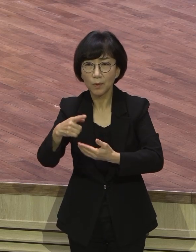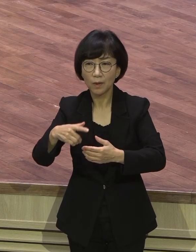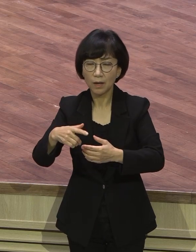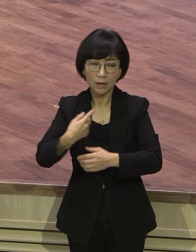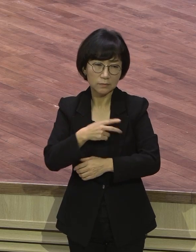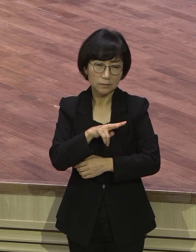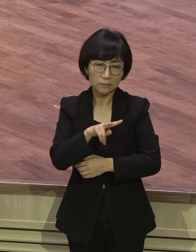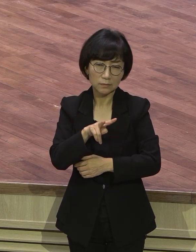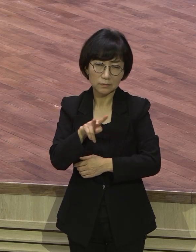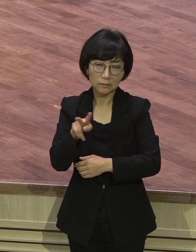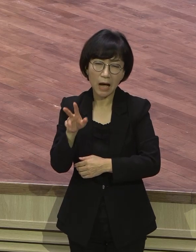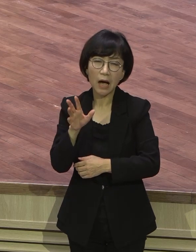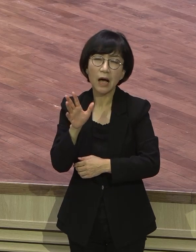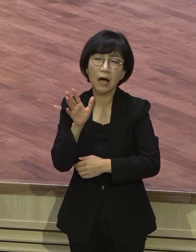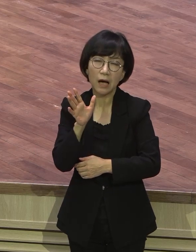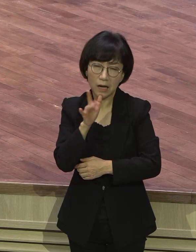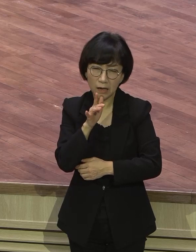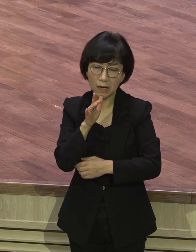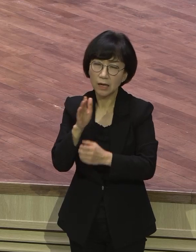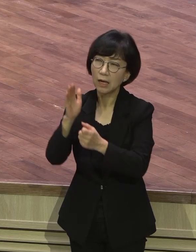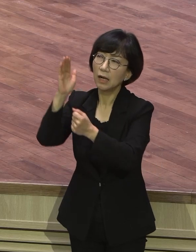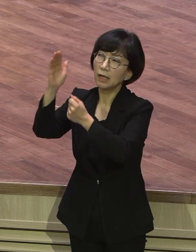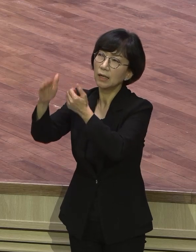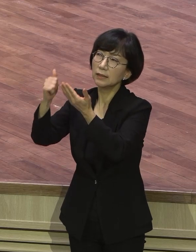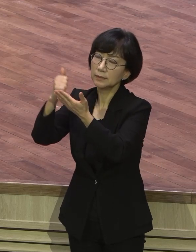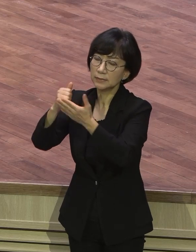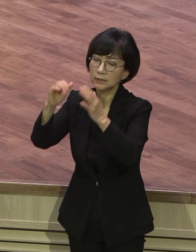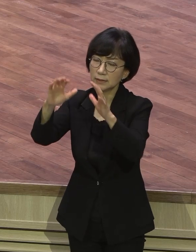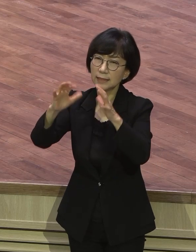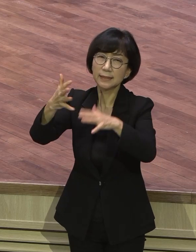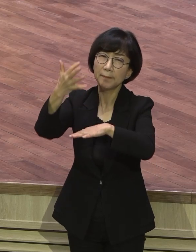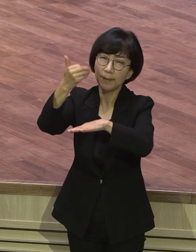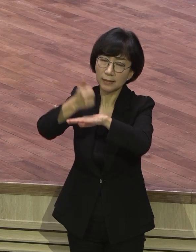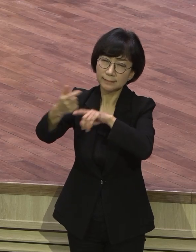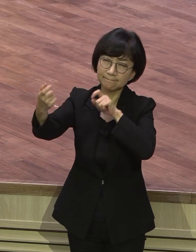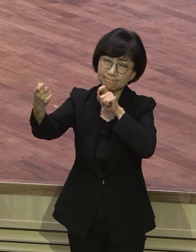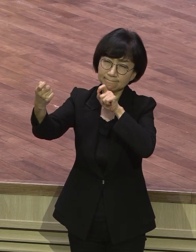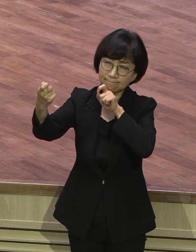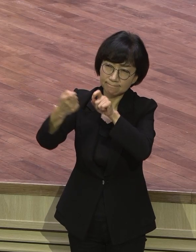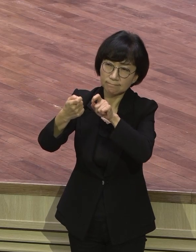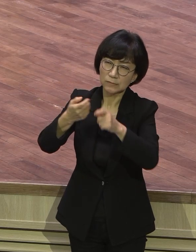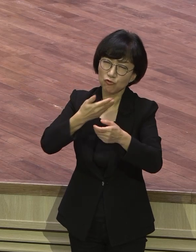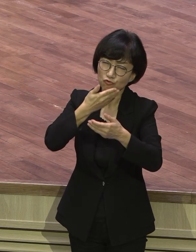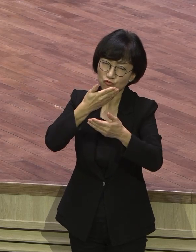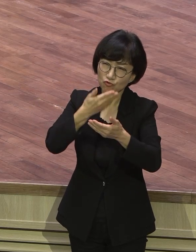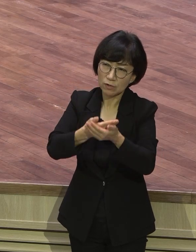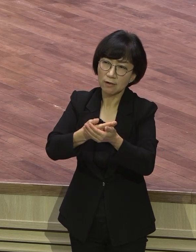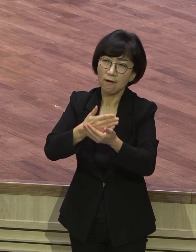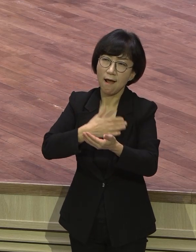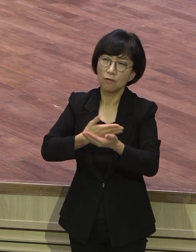하나님이 마지막 종말에 사인을 크게 주는 거구나. 이런 일이 태어나 처음 있는 일이에요.